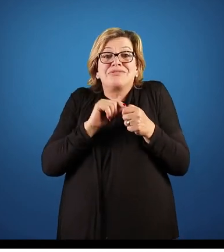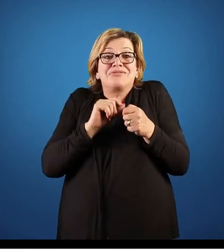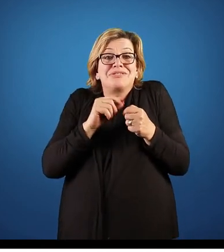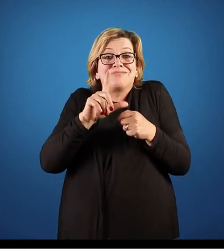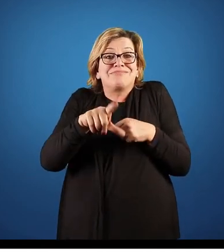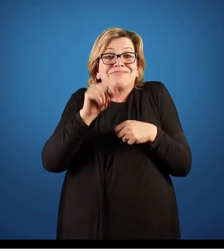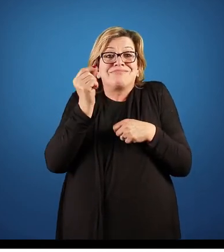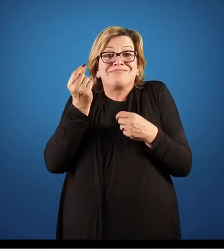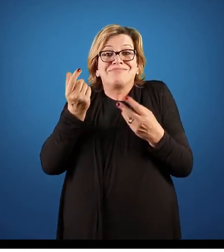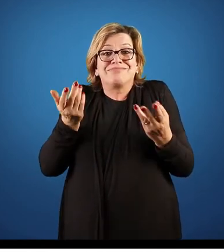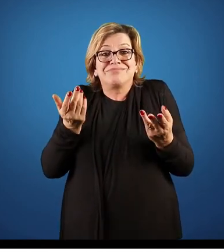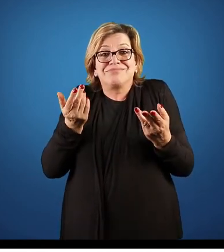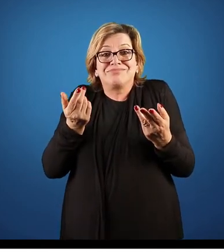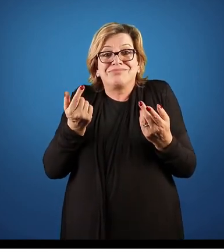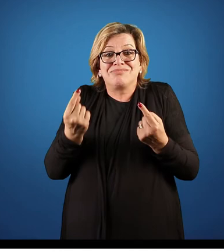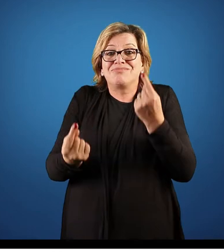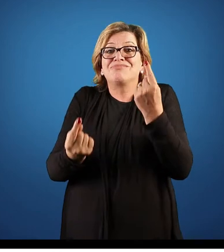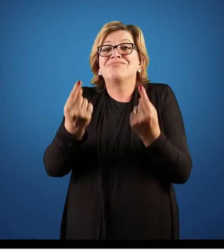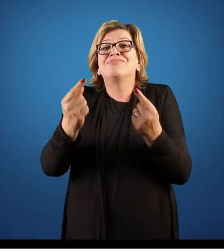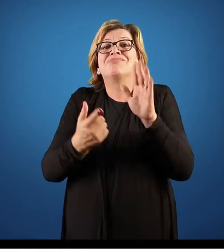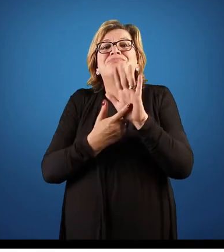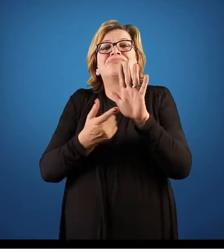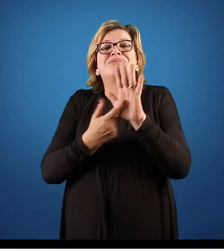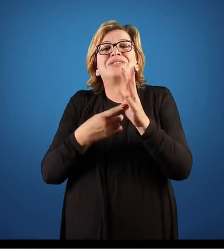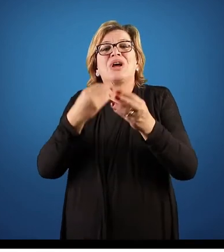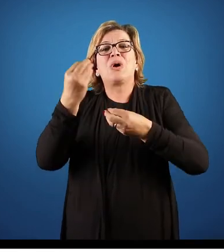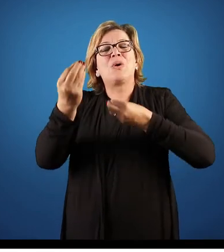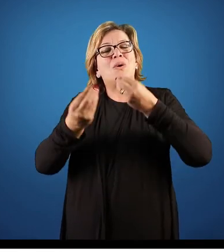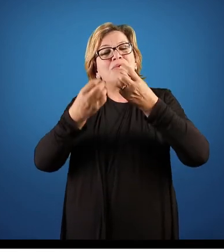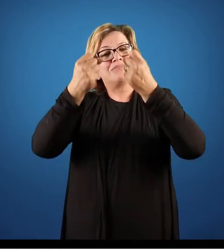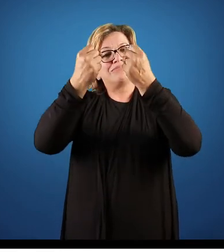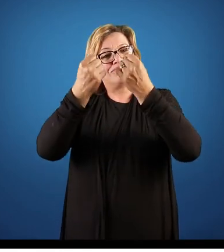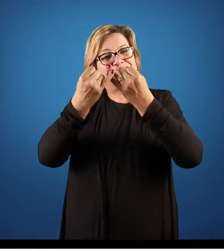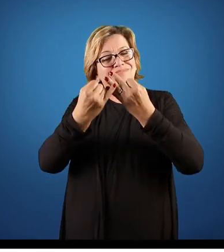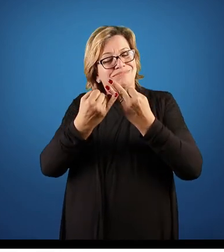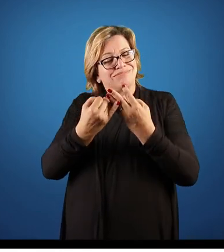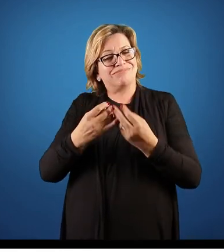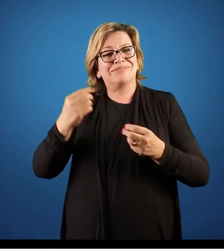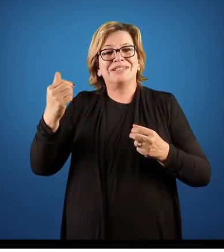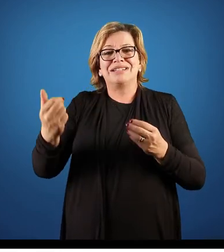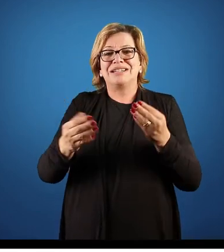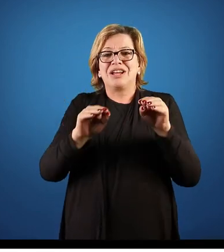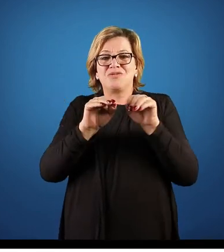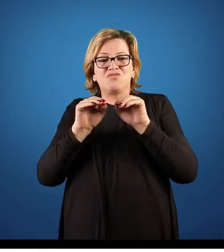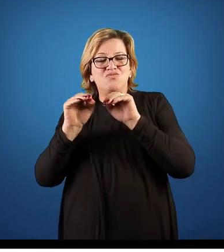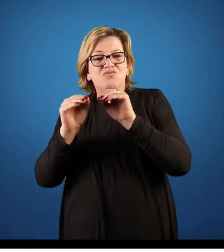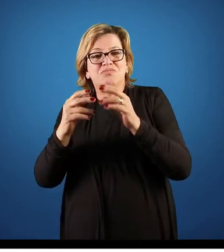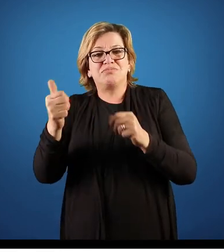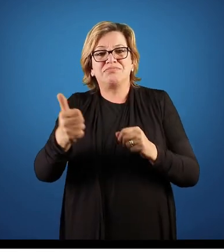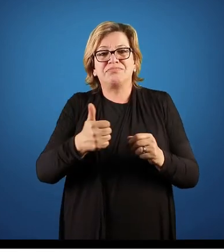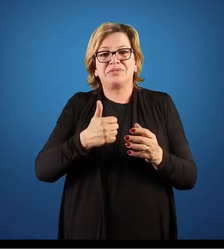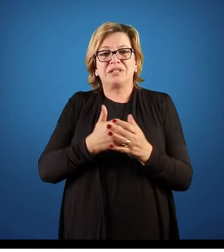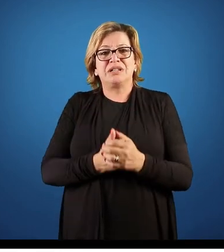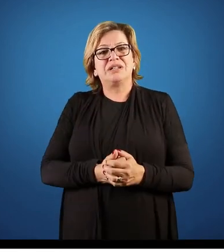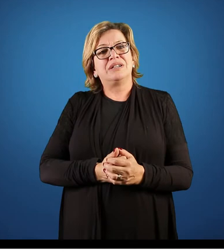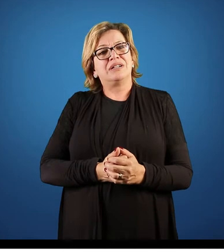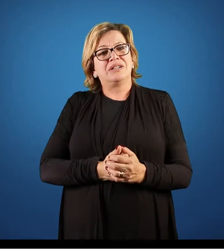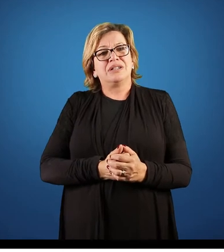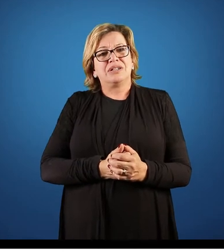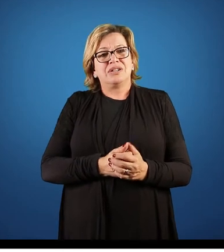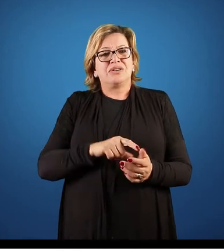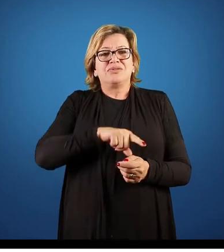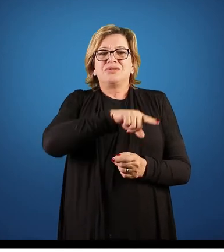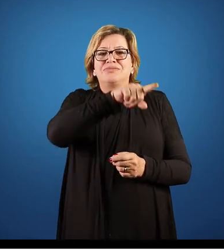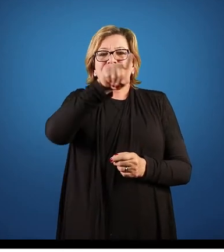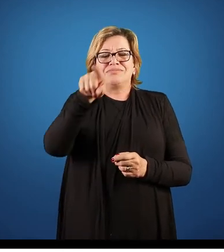decisão e não pela outra né como eu faço para justamente alinhar esse processo dentro das minhas organizações não